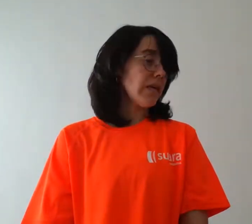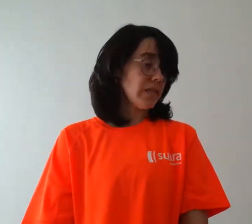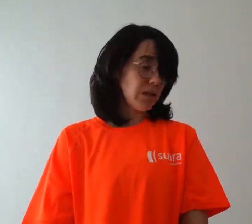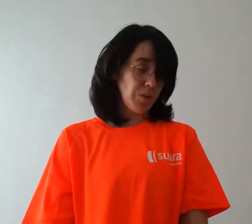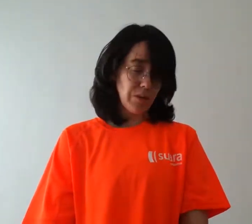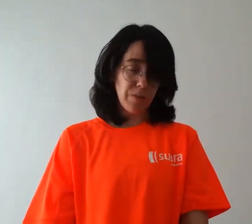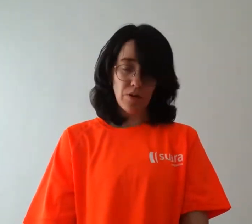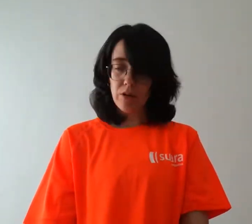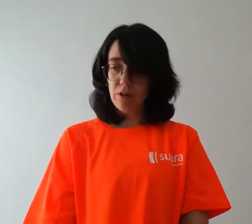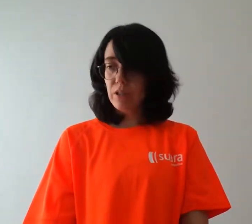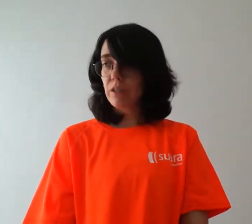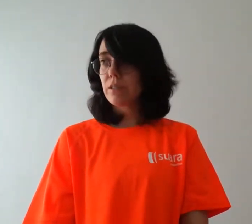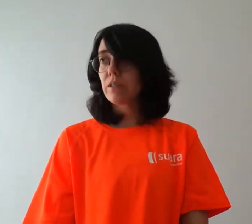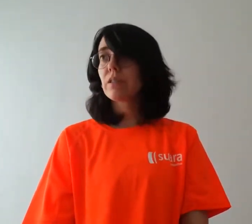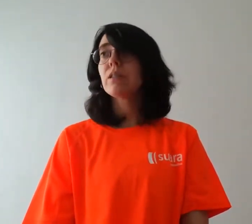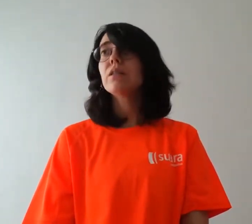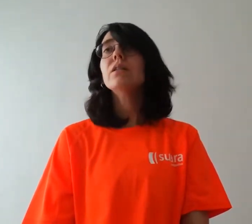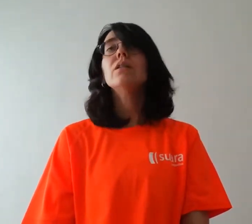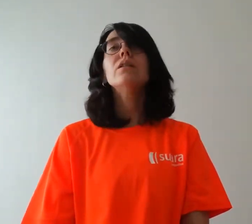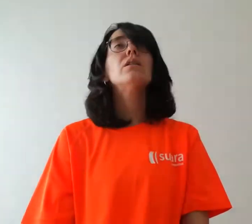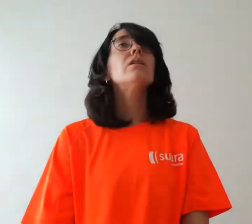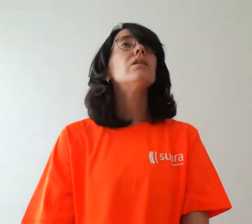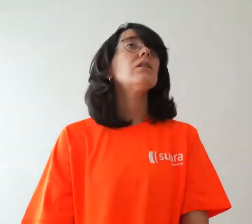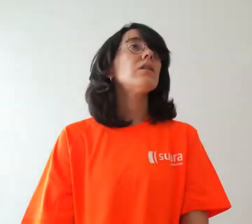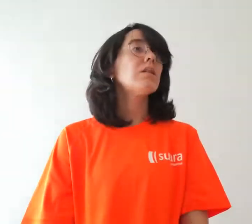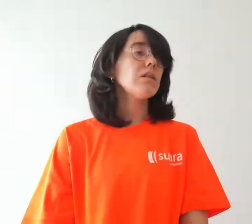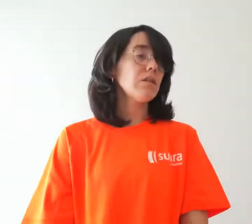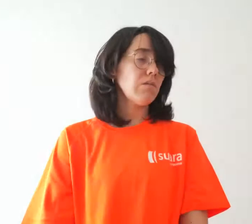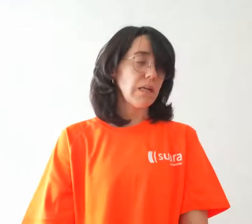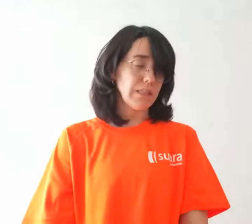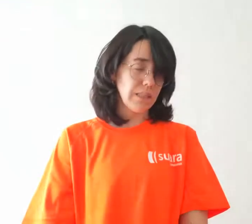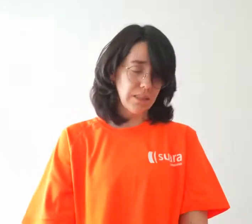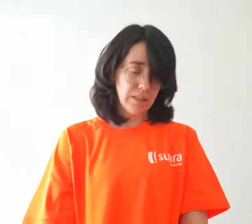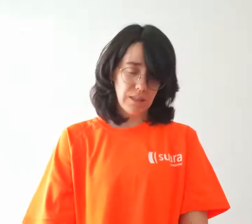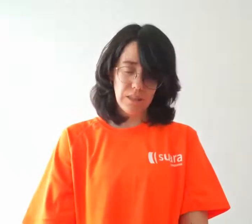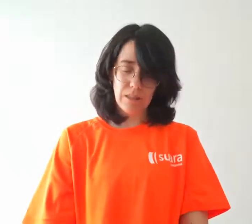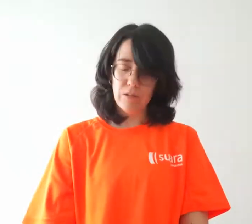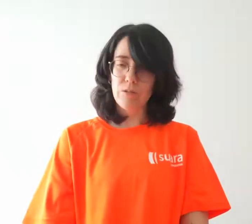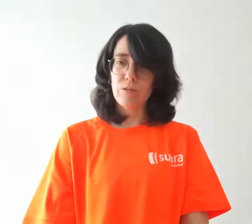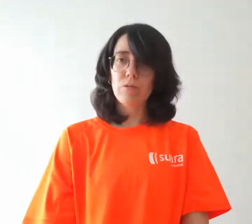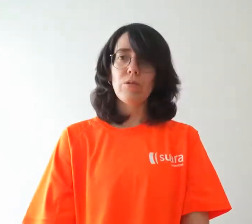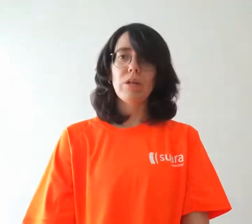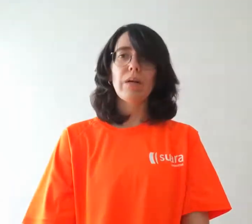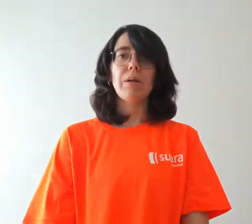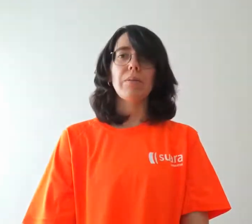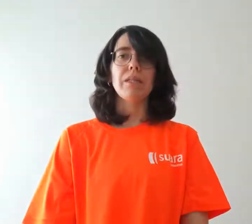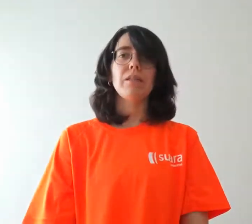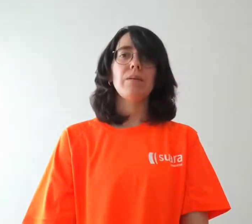3, a poc, i 4. Tornem al mig.